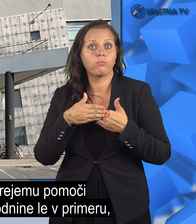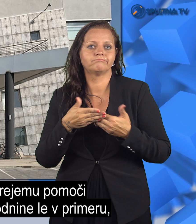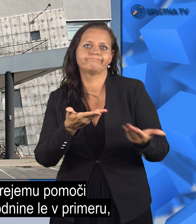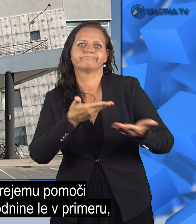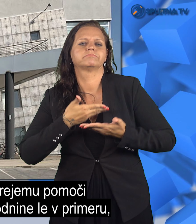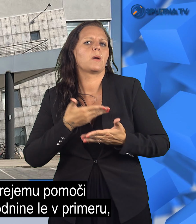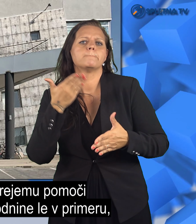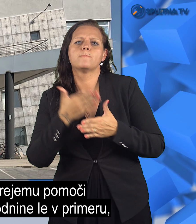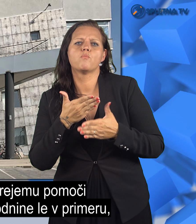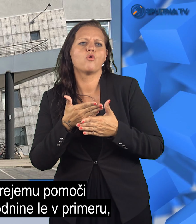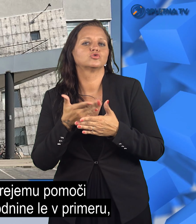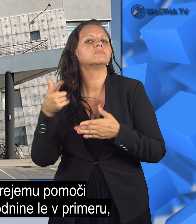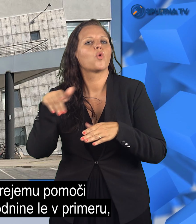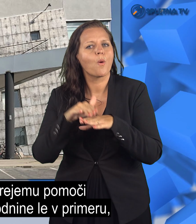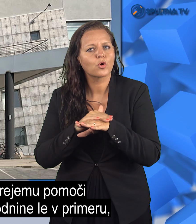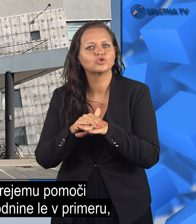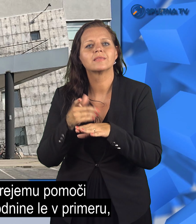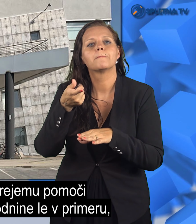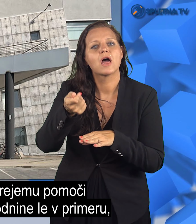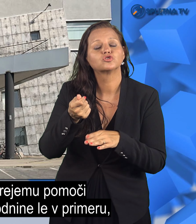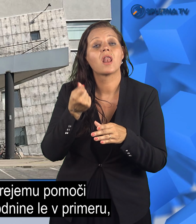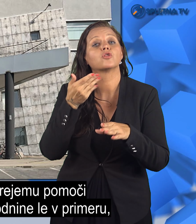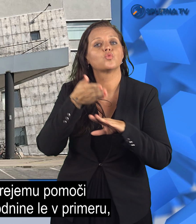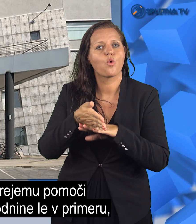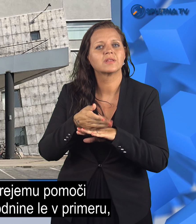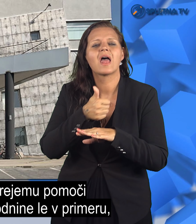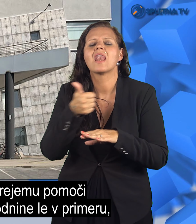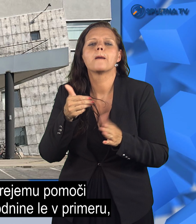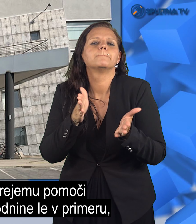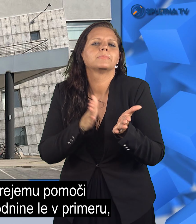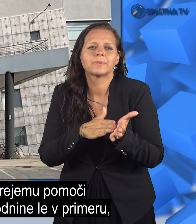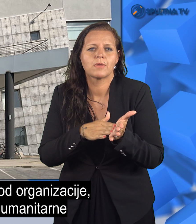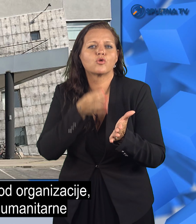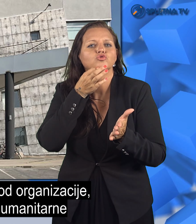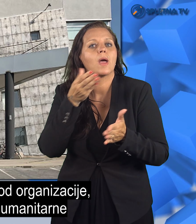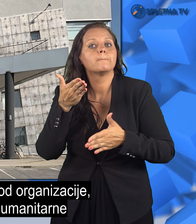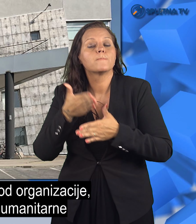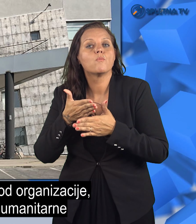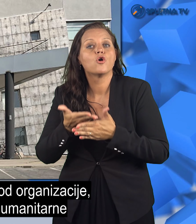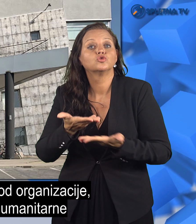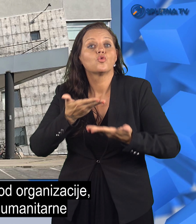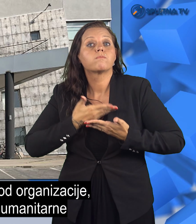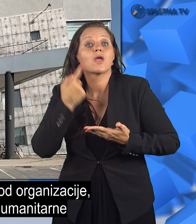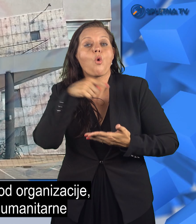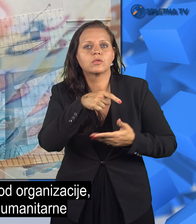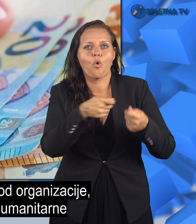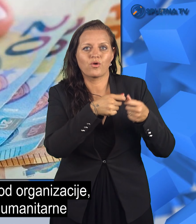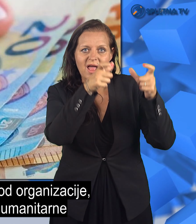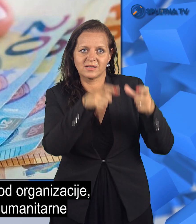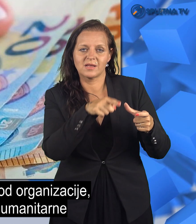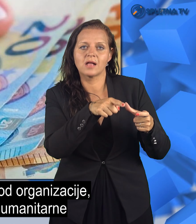Prejemnik je v prejemu pomoči oproščen plačila dohodnine le v primeru, če pomoč prejme od organizacije, ki ima